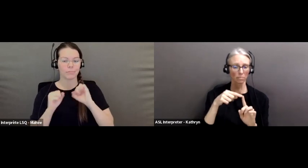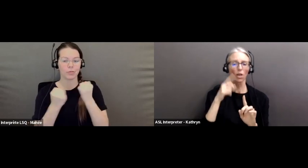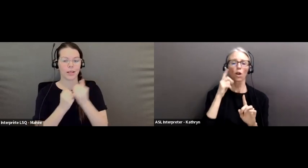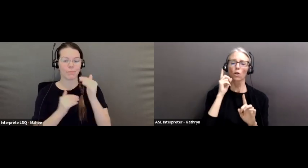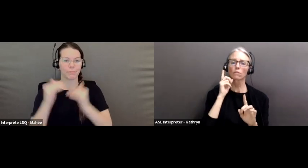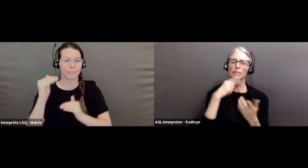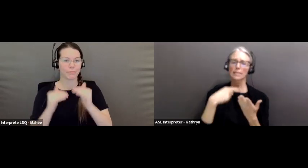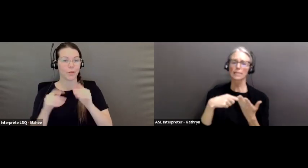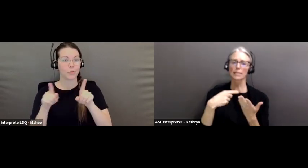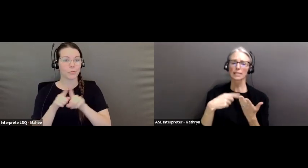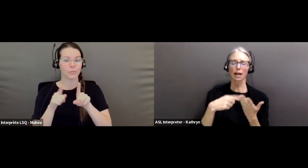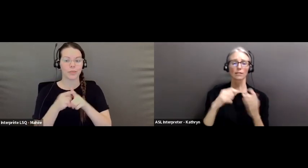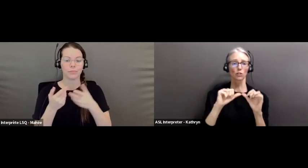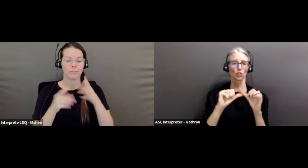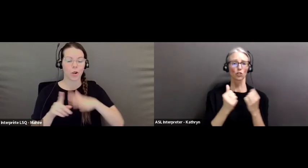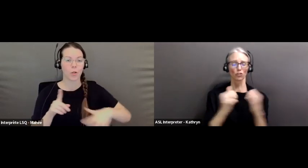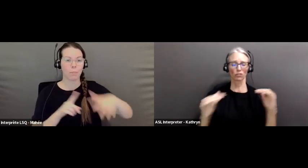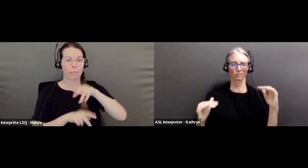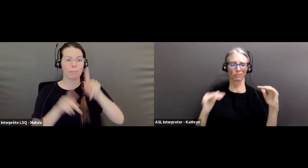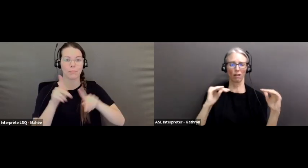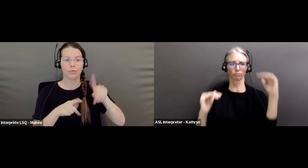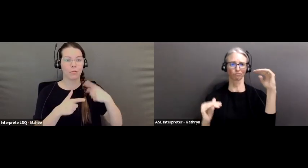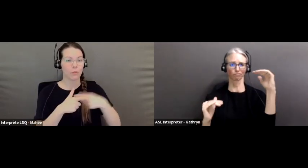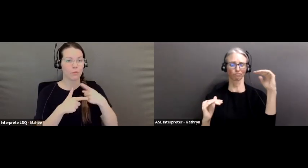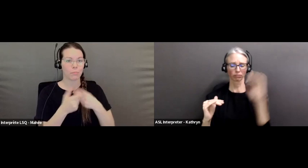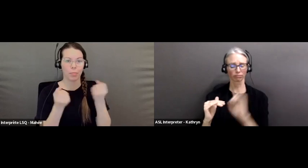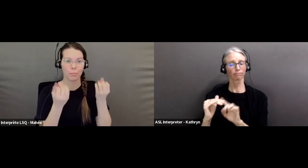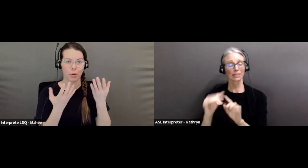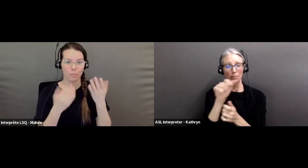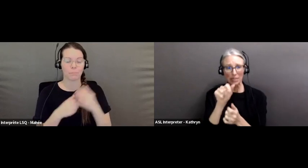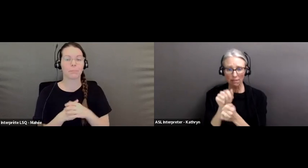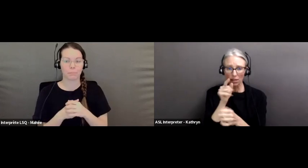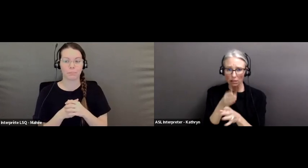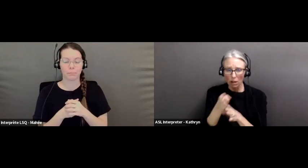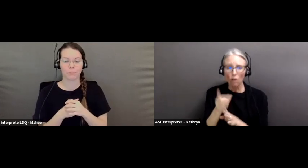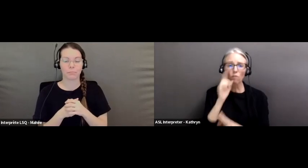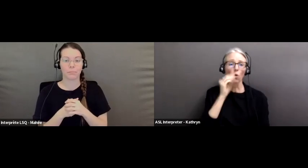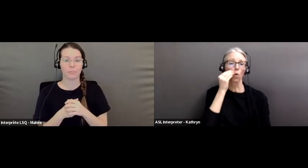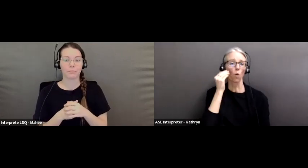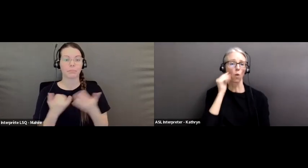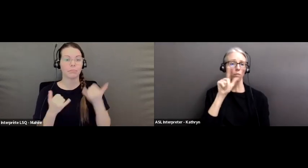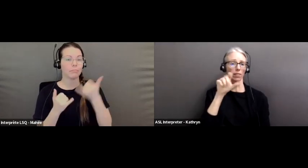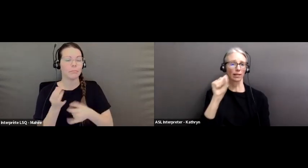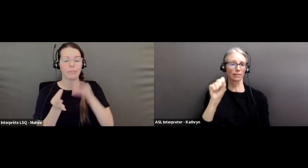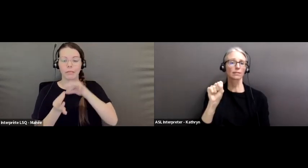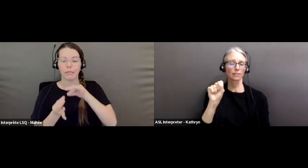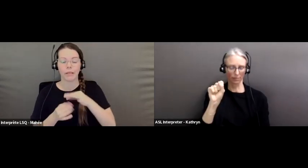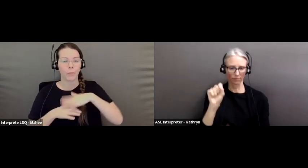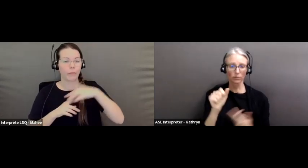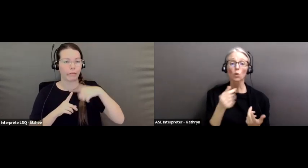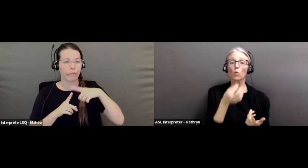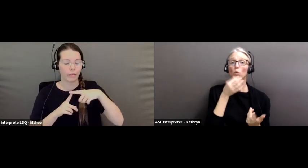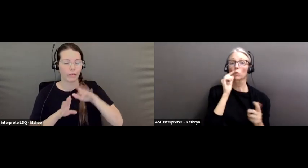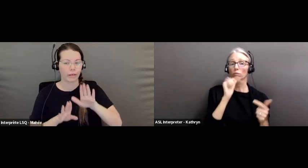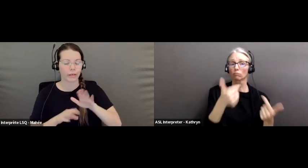l'itinérance, avec plusieurs chercheurs, dont Swan McDonald, qui va parler dans un instant. Donc, dernier détail technique avant de donner la